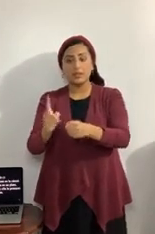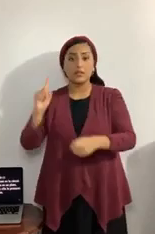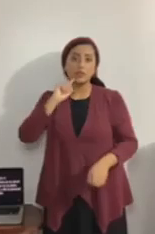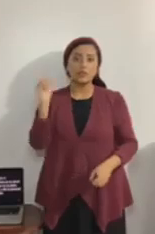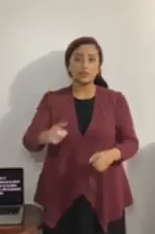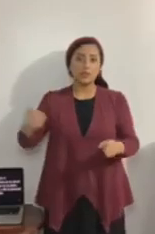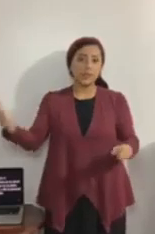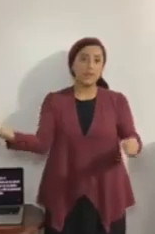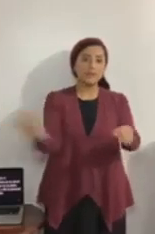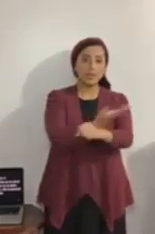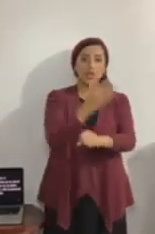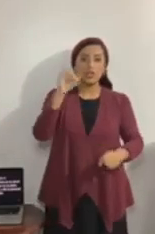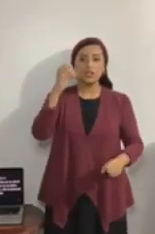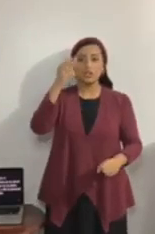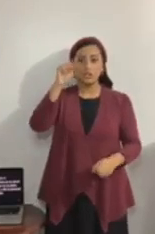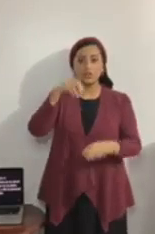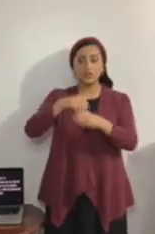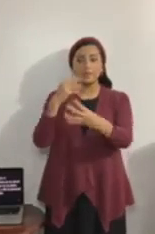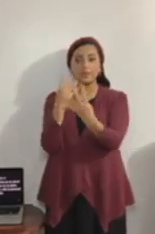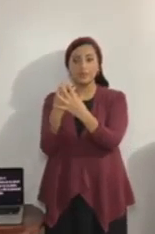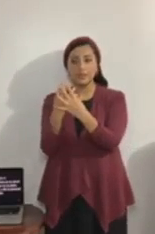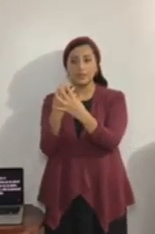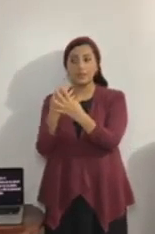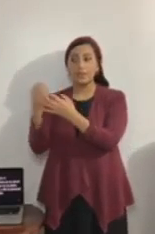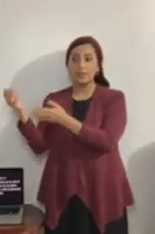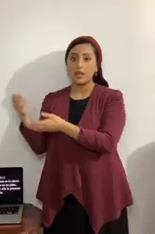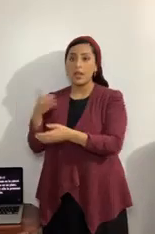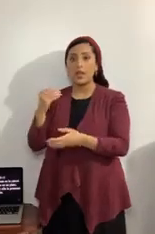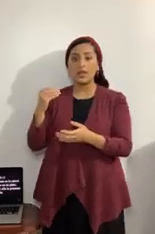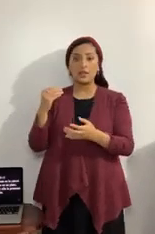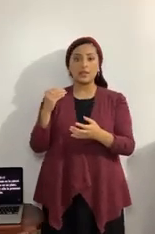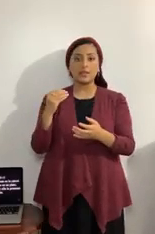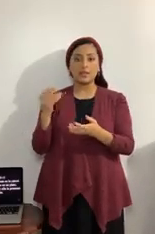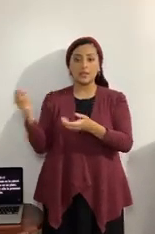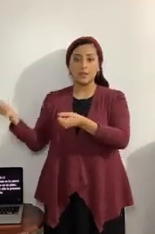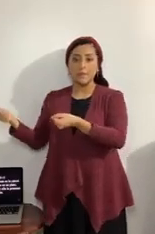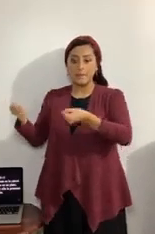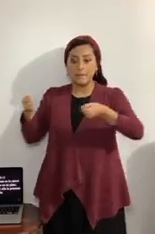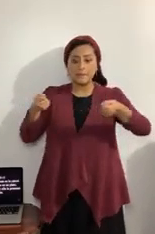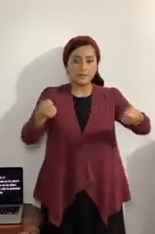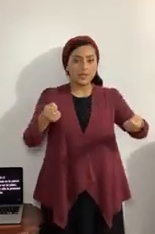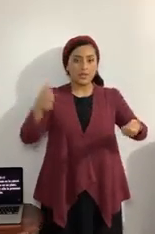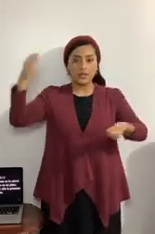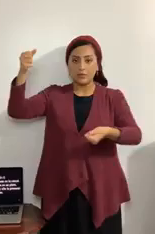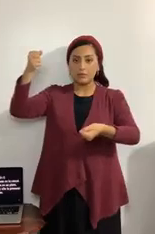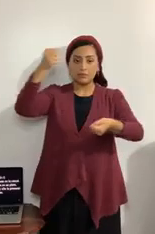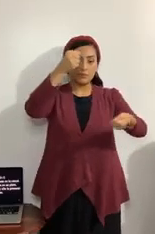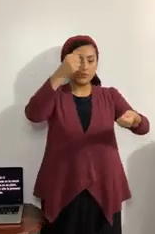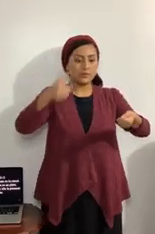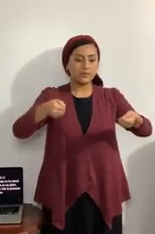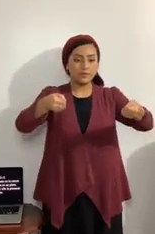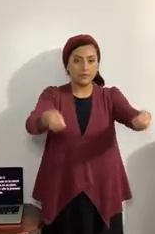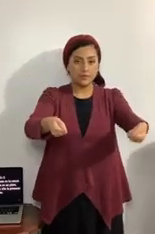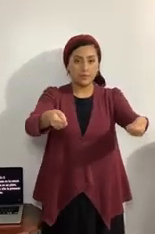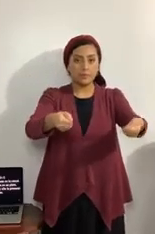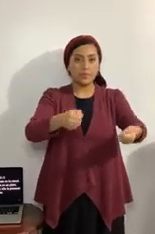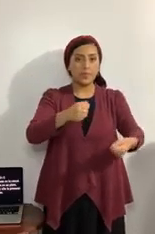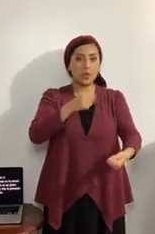a Juan en la cárcel, a Johanán, y fue traída su cabeza en un plato y dada a la muchacha, y ella la presentó a su madre. Abominación